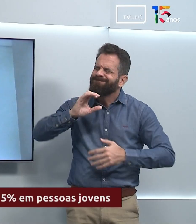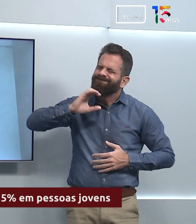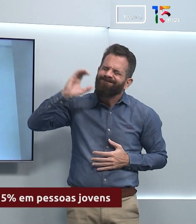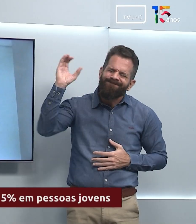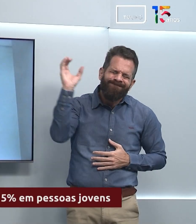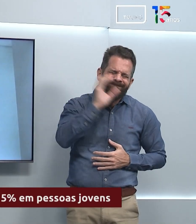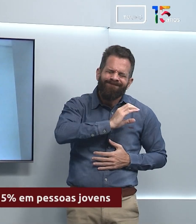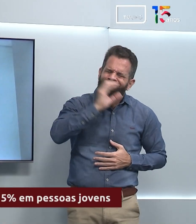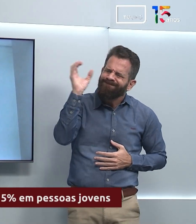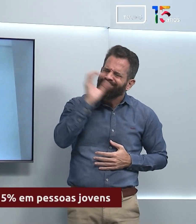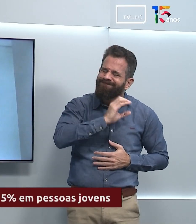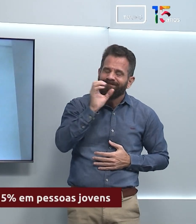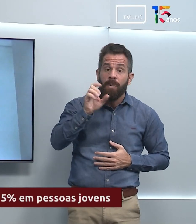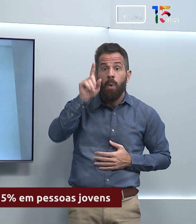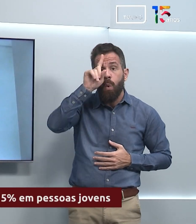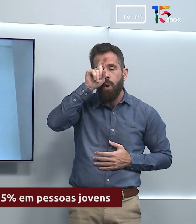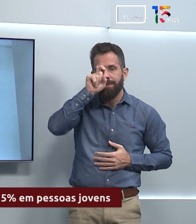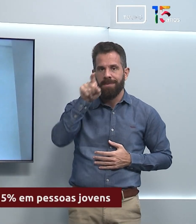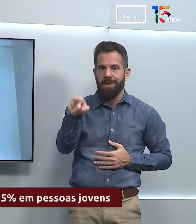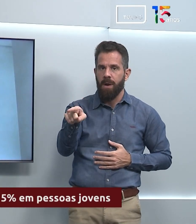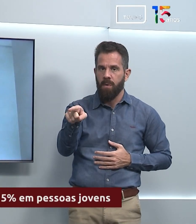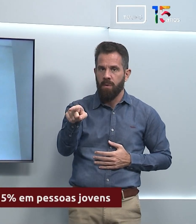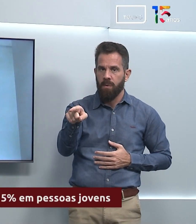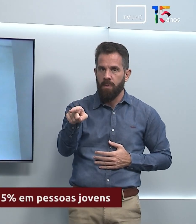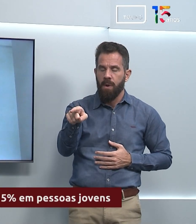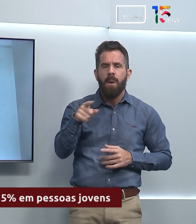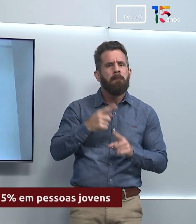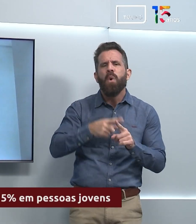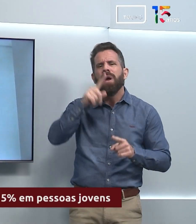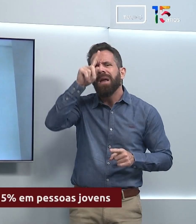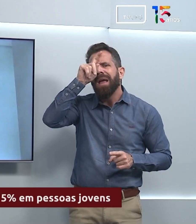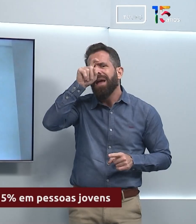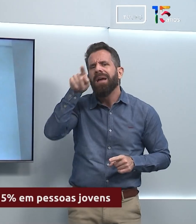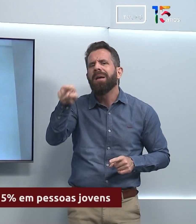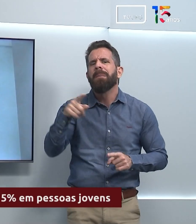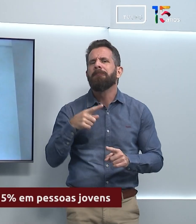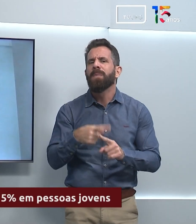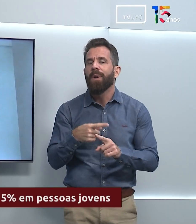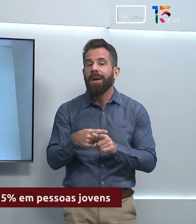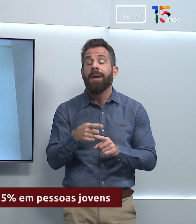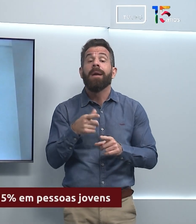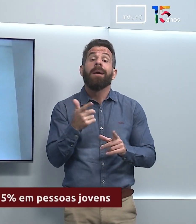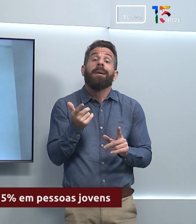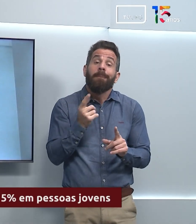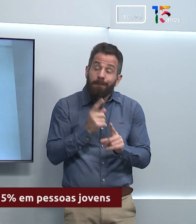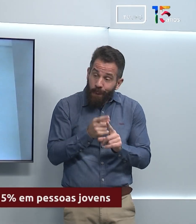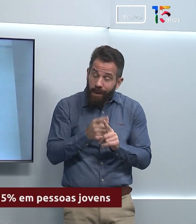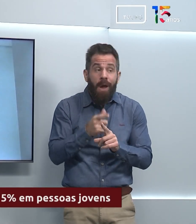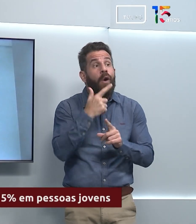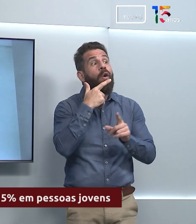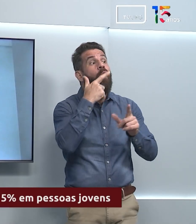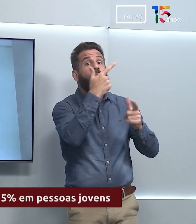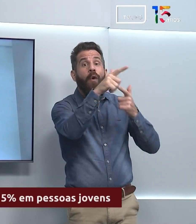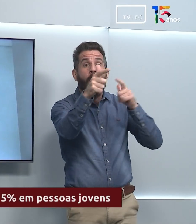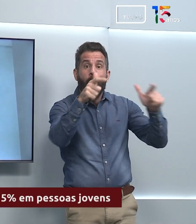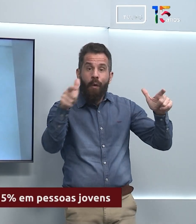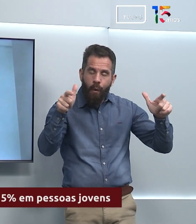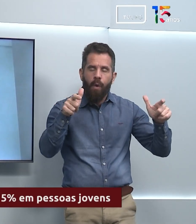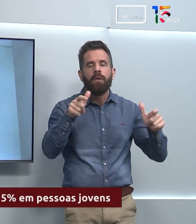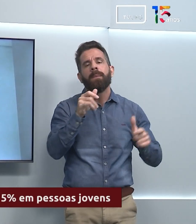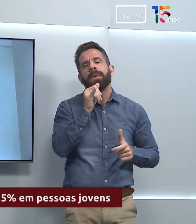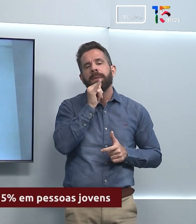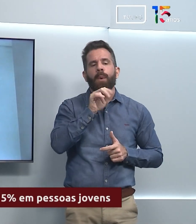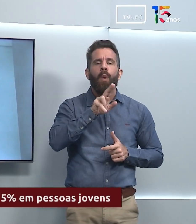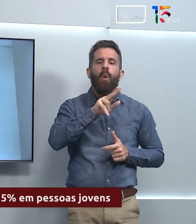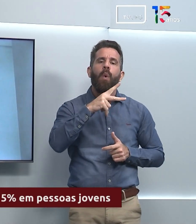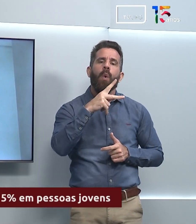rápido possível para um hospital, tá? Por que a gente fala em hospital? Tem muitos locais que a gente tem o atendimento em UPAs, né,